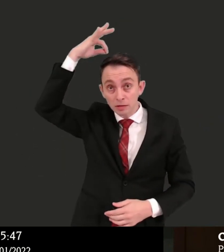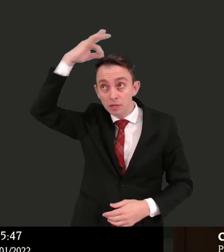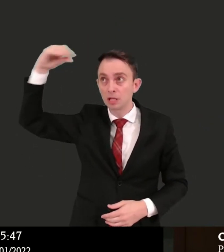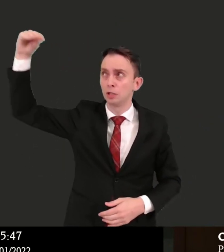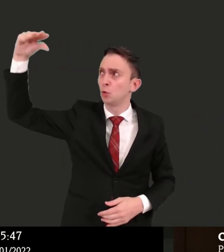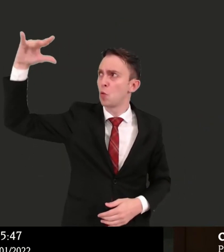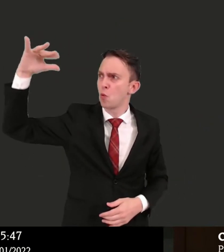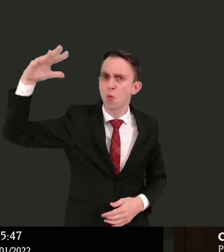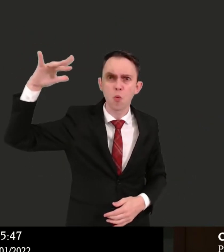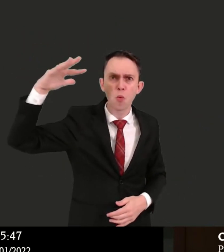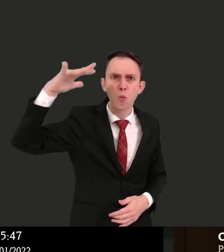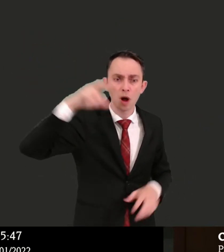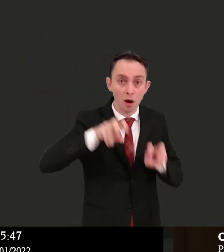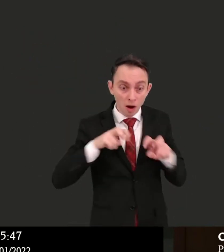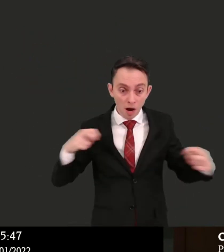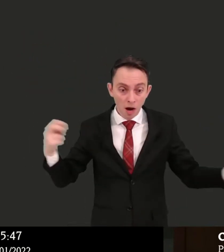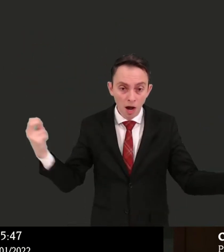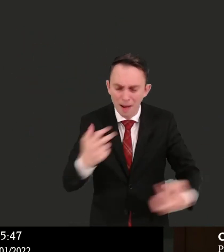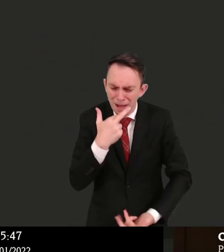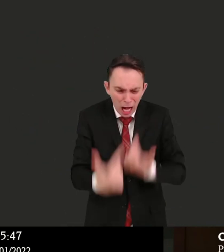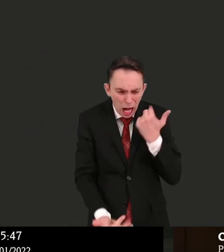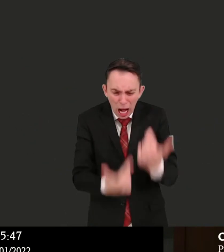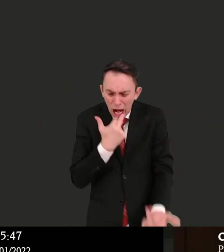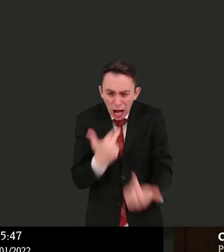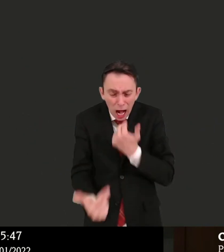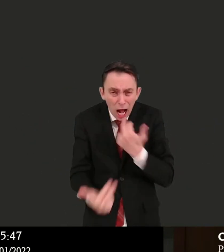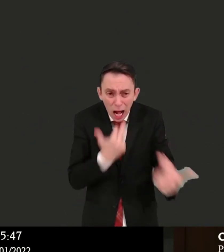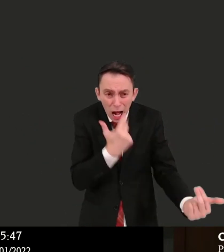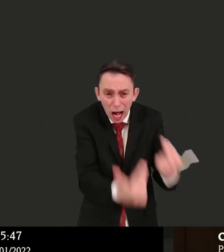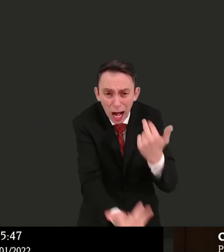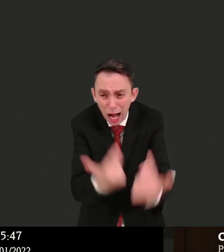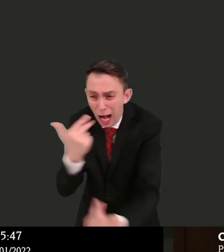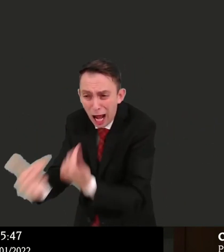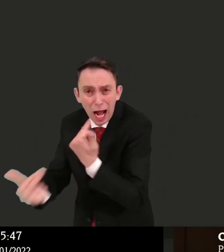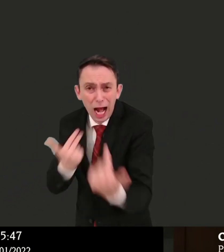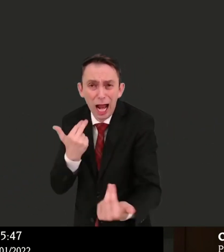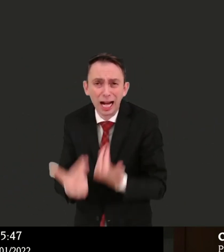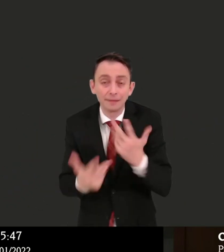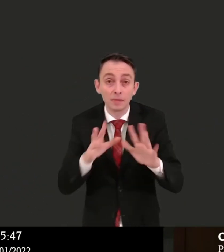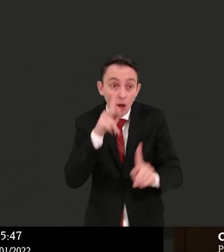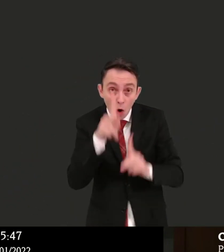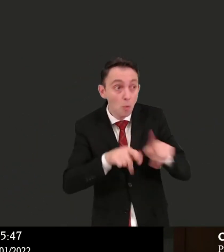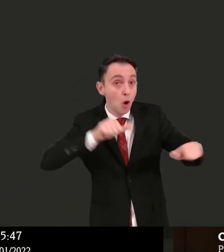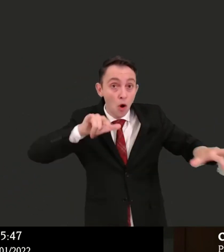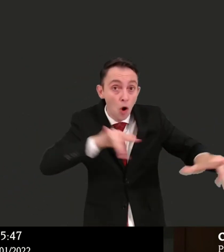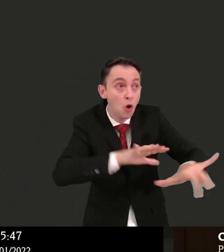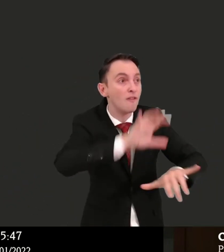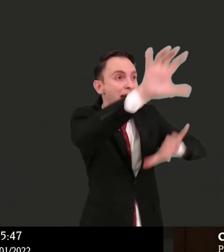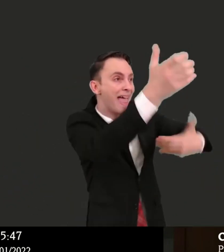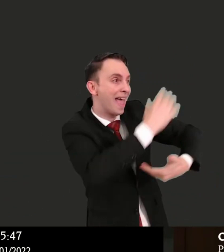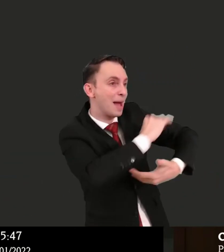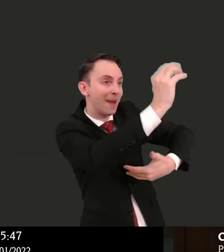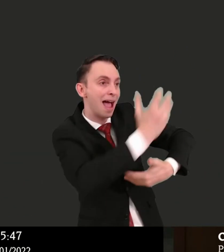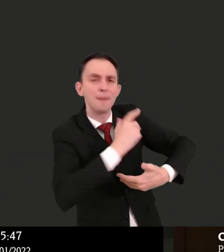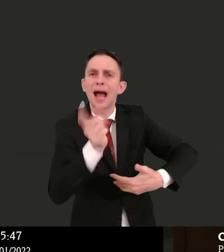E eles começaram a glorificar Deus, não para pegar trigo, centeio nem cevada, mas para buscar as grandezas de Deus e entregar